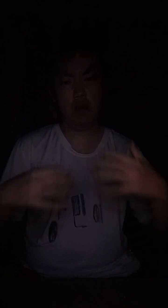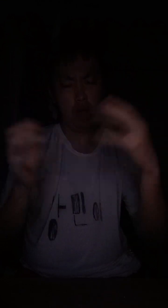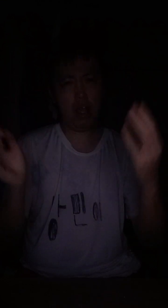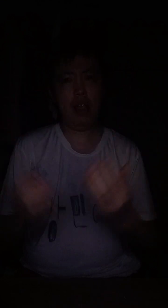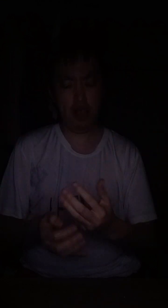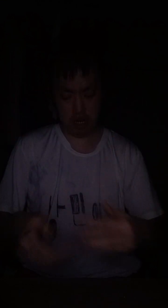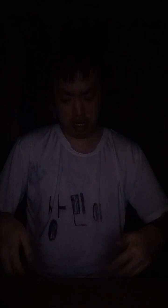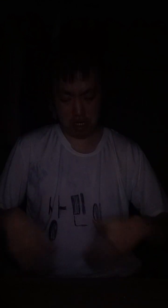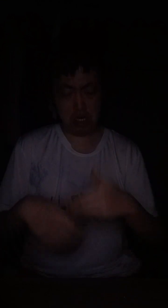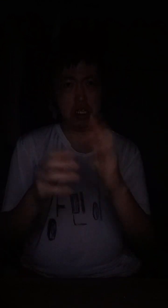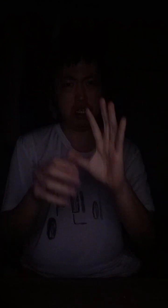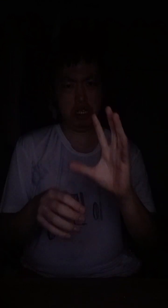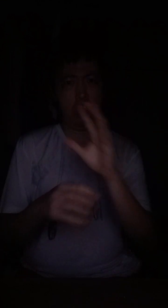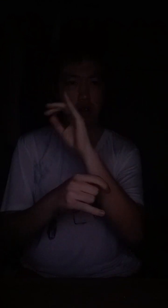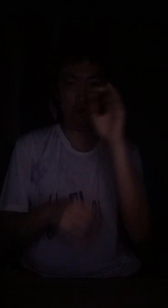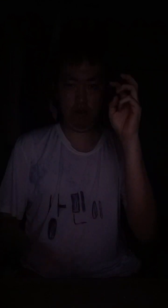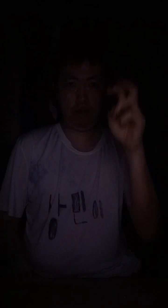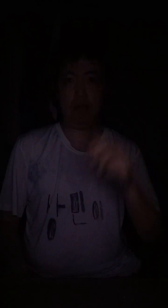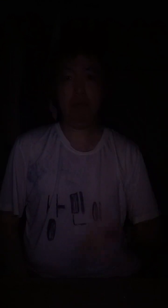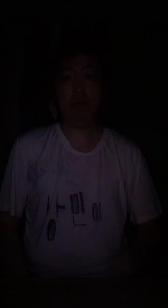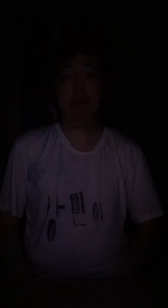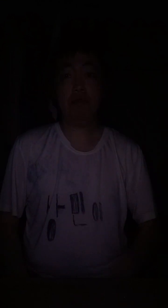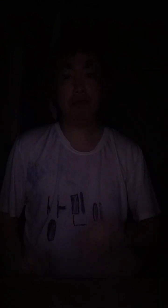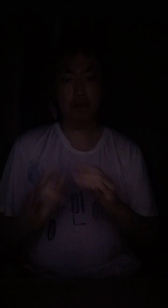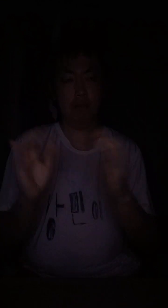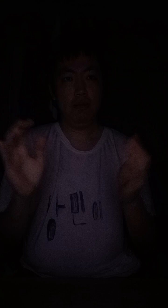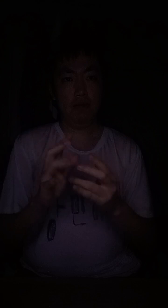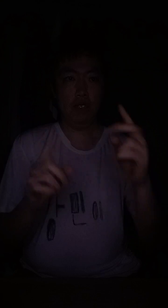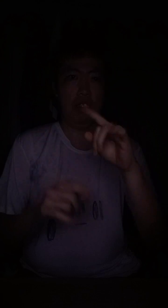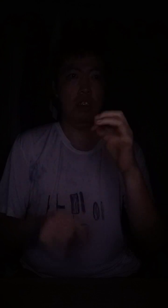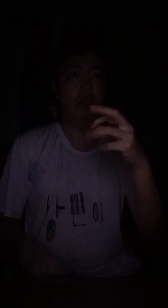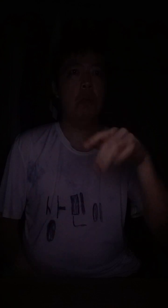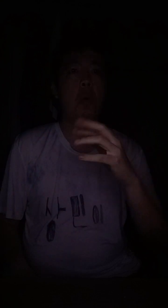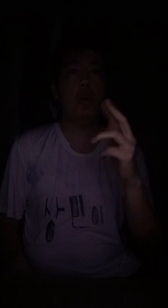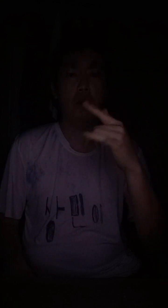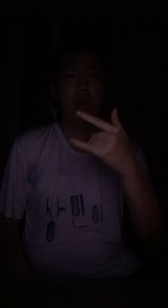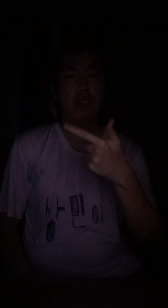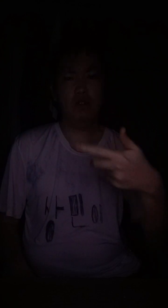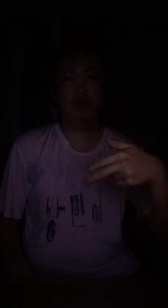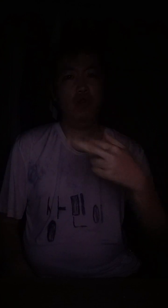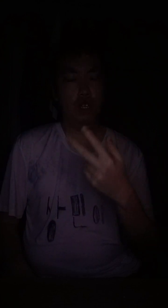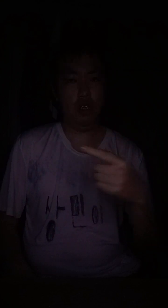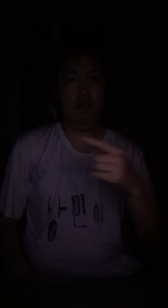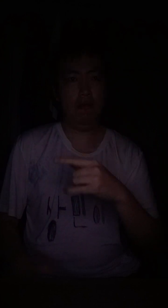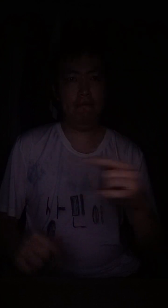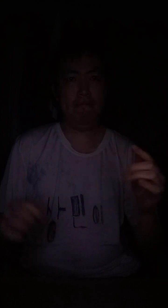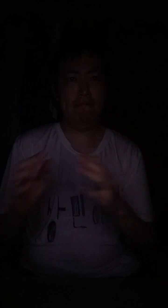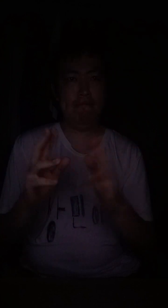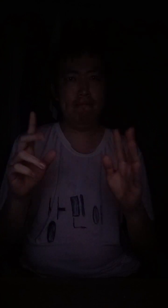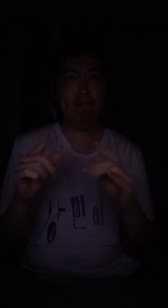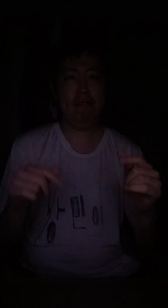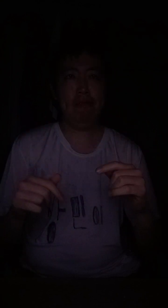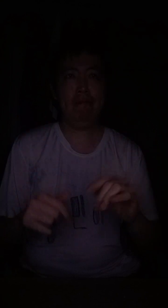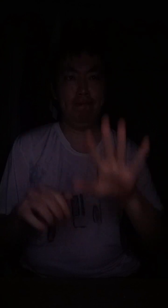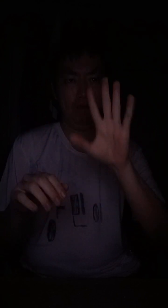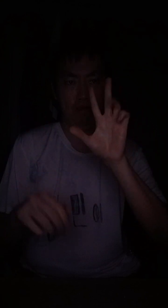등을 지속 점검하게 되겠습니다. 최근 3년간 전국에서 발생한 몰카 범죄는 2,700여 건으로 이